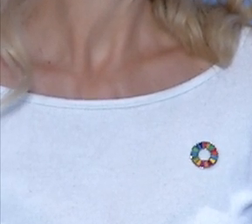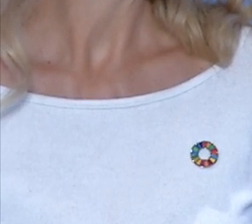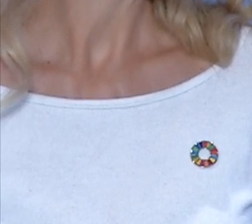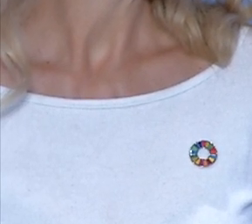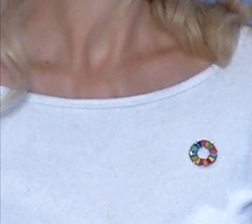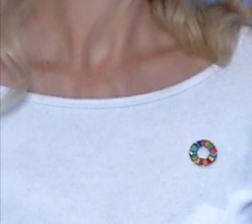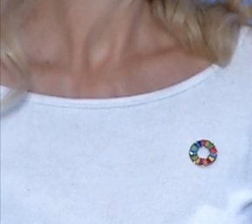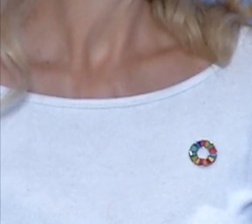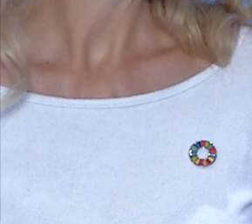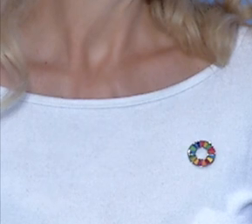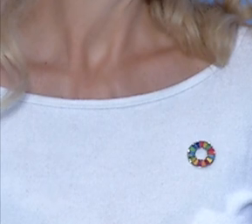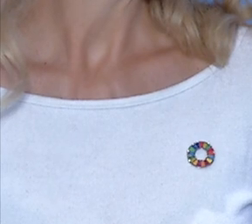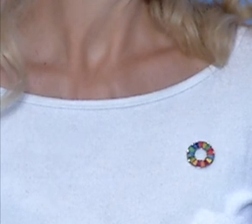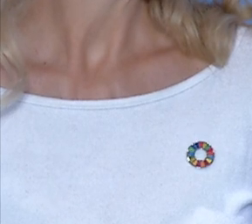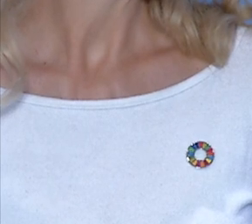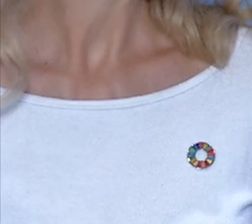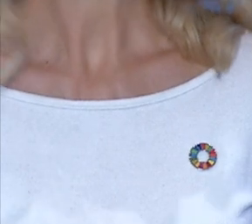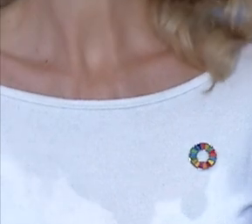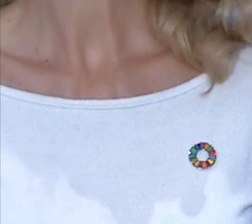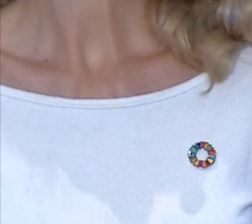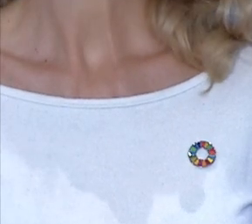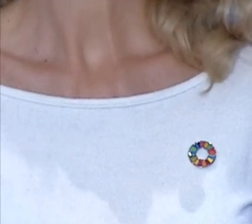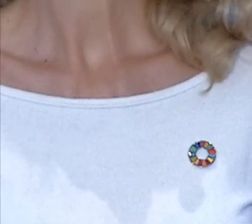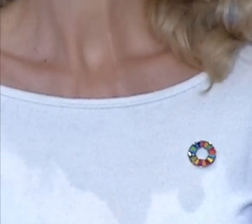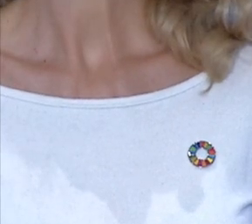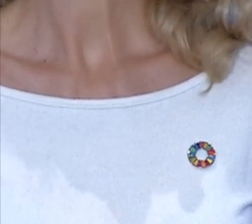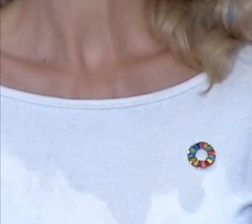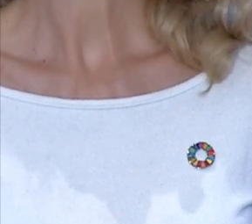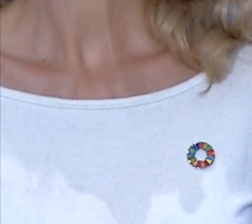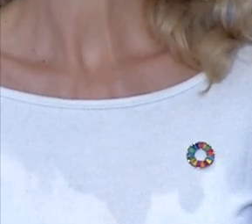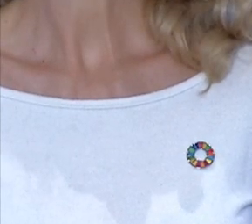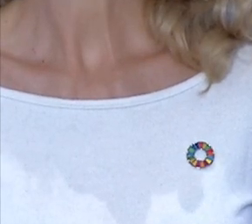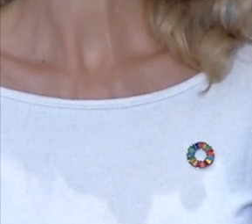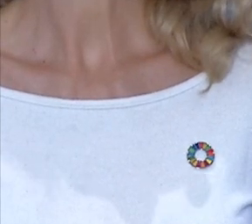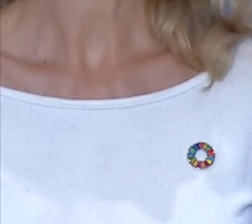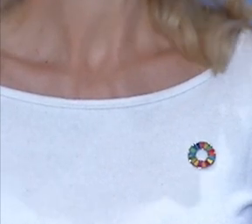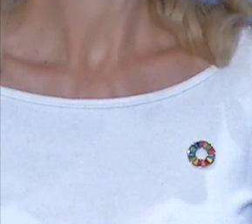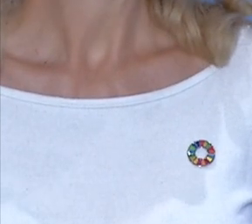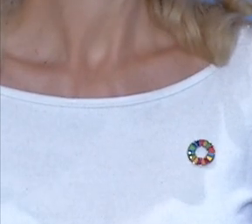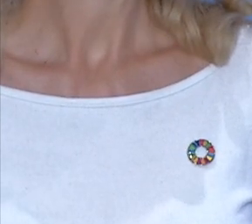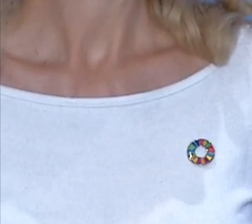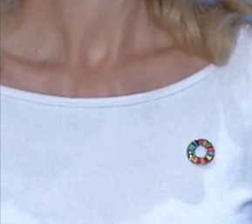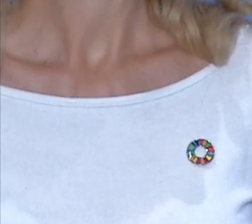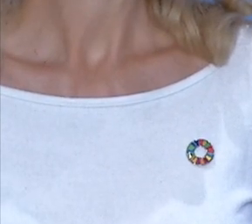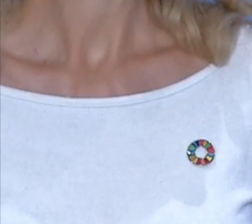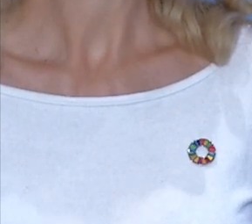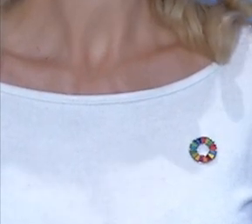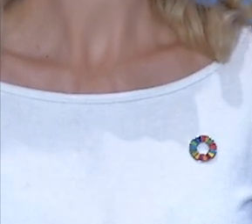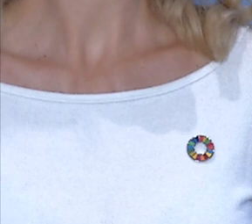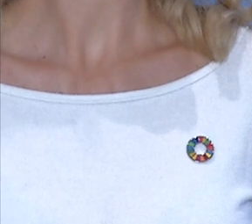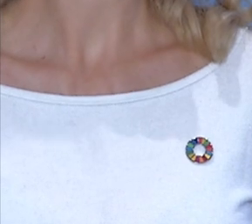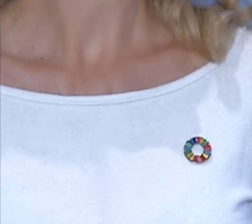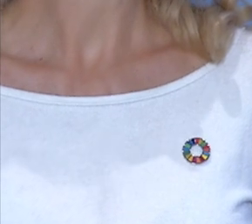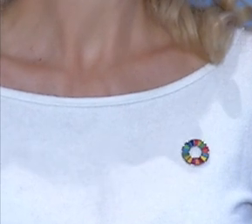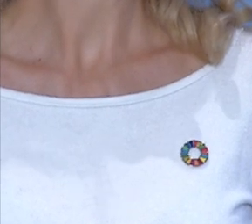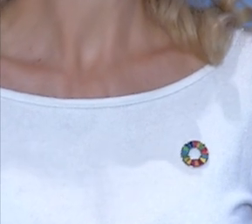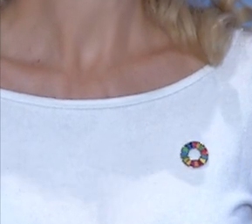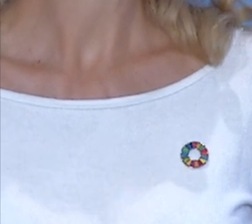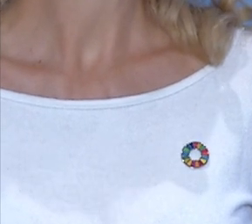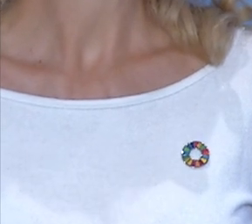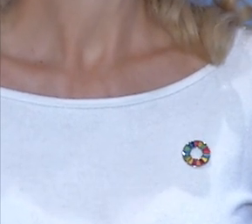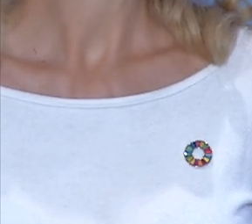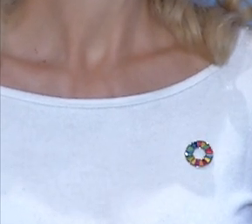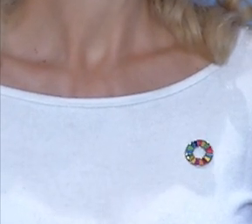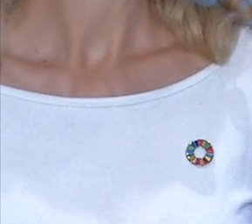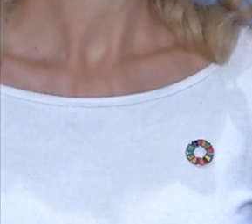finns i Lund, och vi anställer en person varje dag. Och det är så att de flesta dammar är rätt så tömda runt omkring Lund. Så vi måste ju också